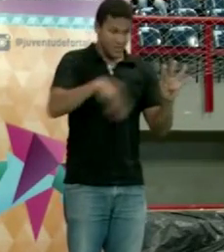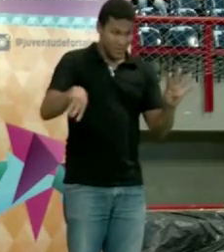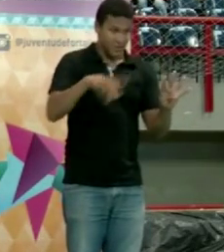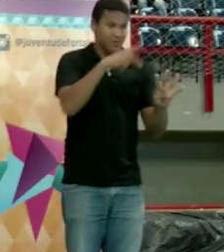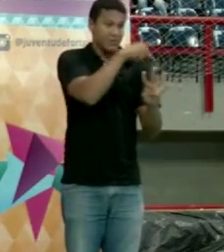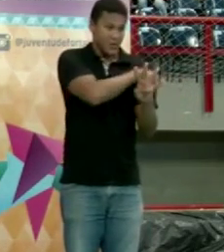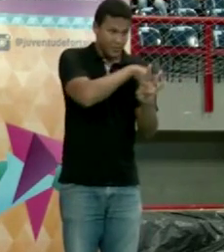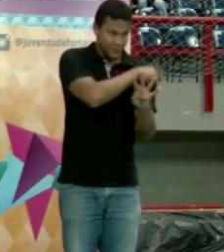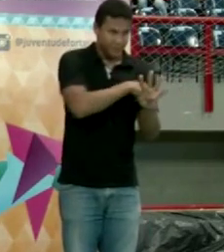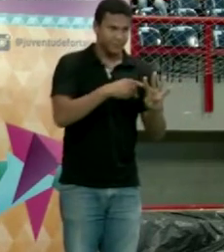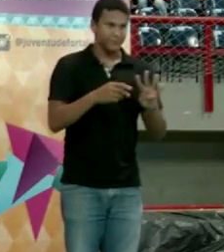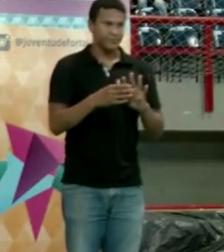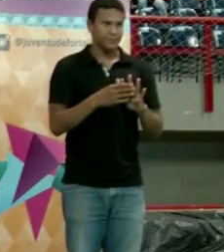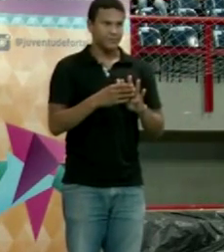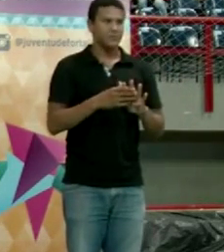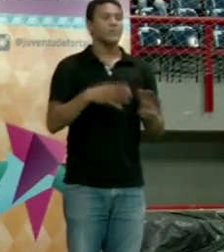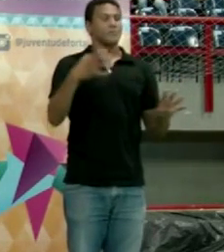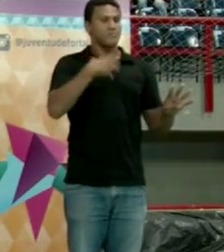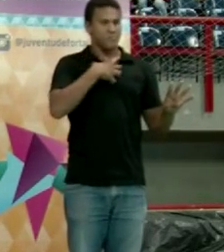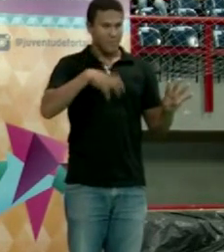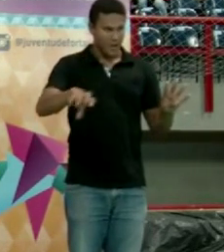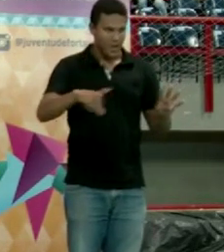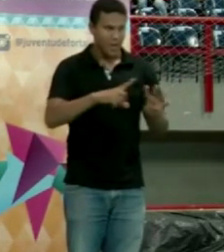Agora valendo.